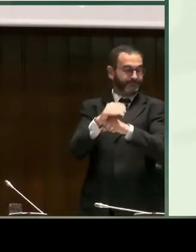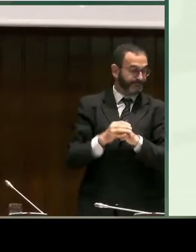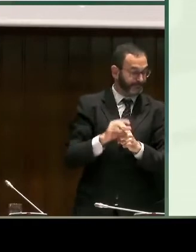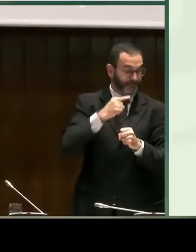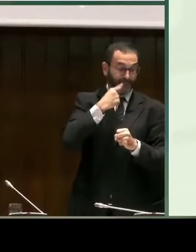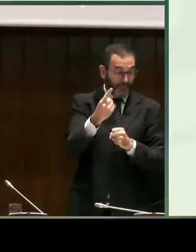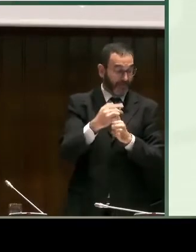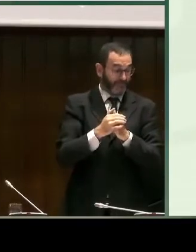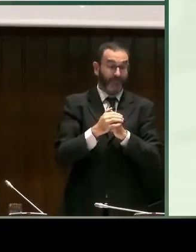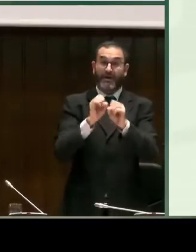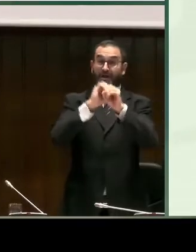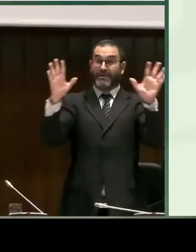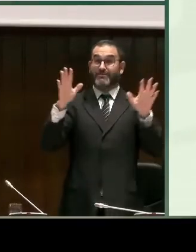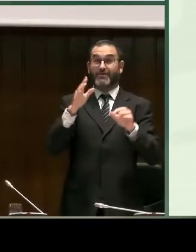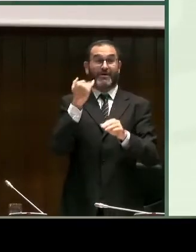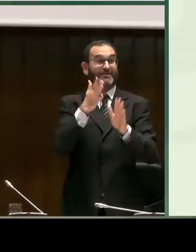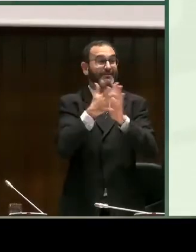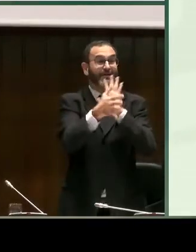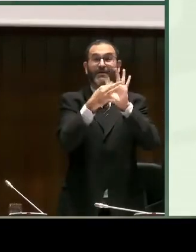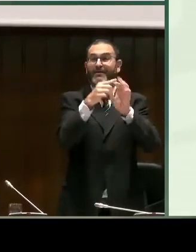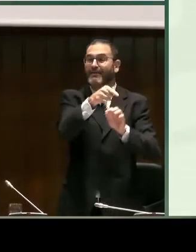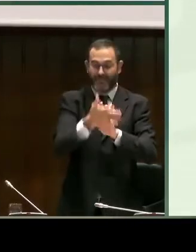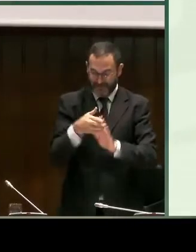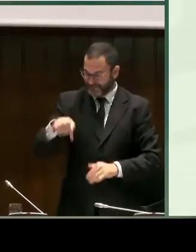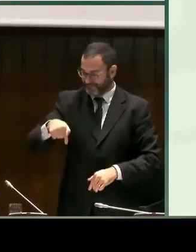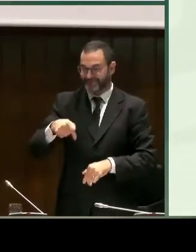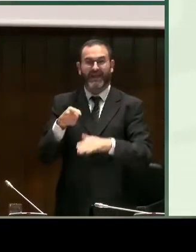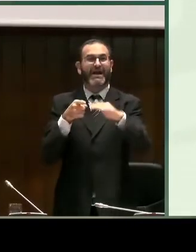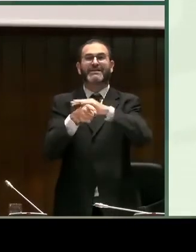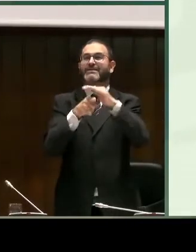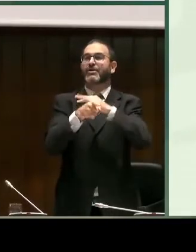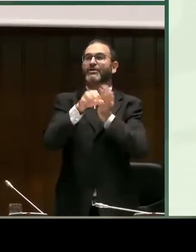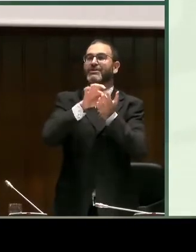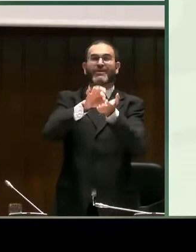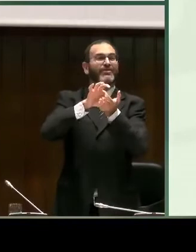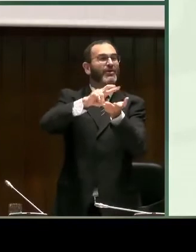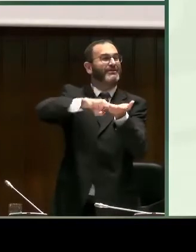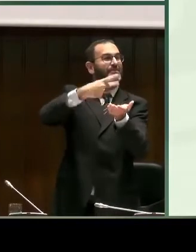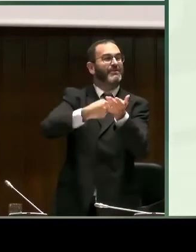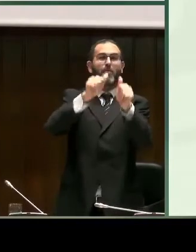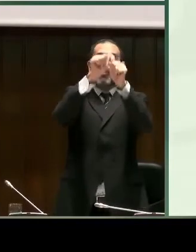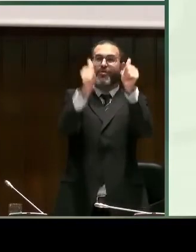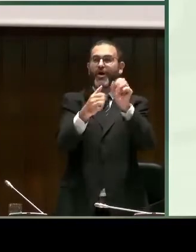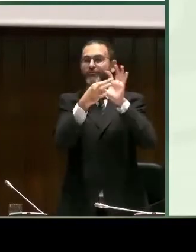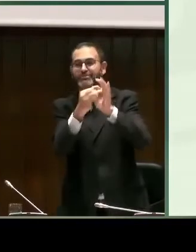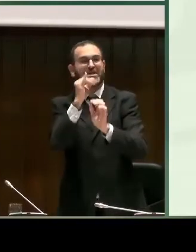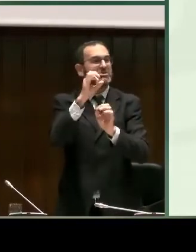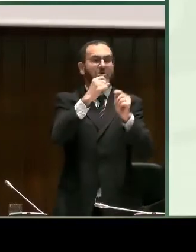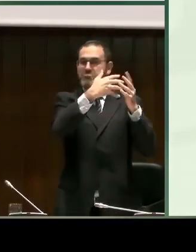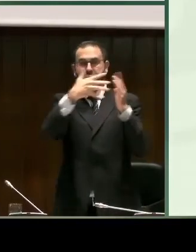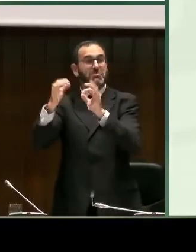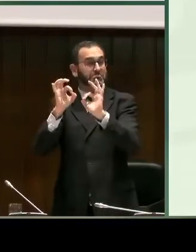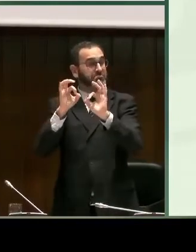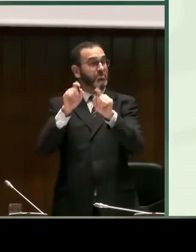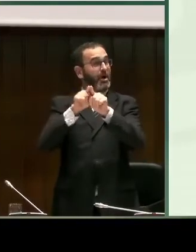recoge muchas cifras que pueden ser un poco abrumadoras, pero que me centraré en ellas de forma más concreta y específica. Hemos